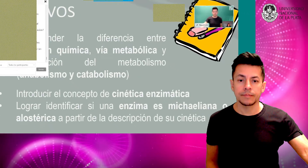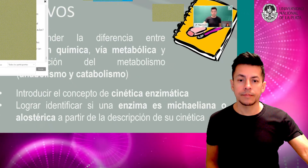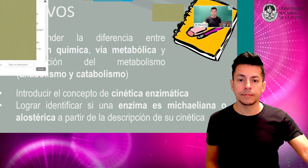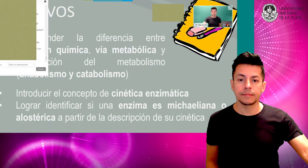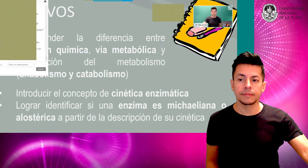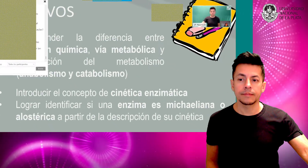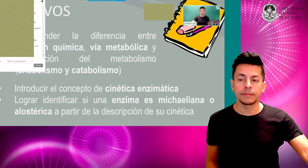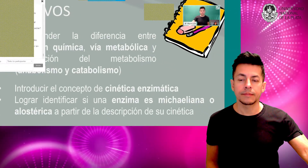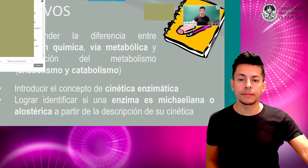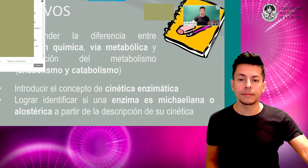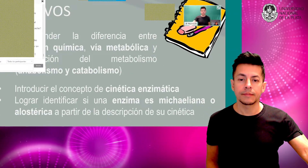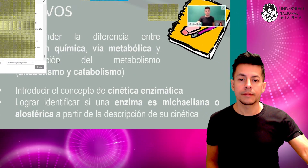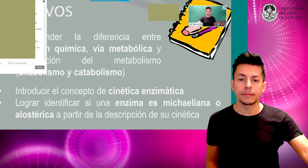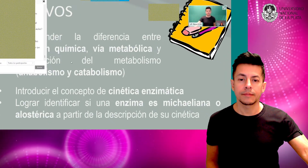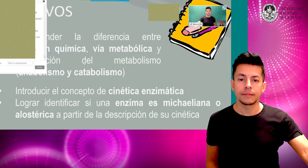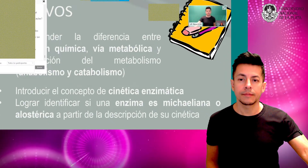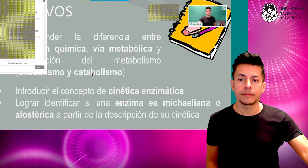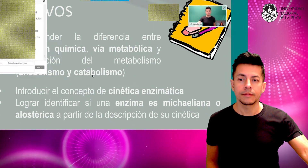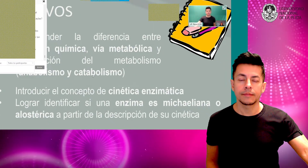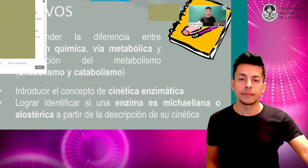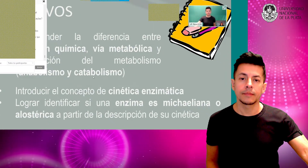Bien.